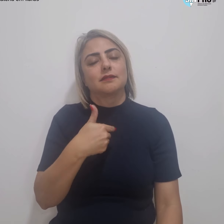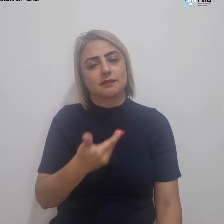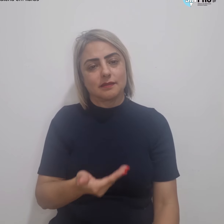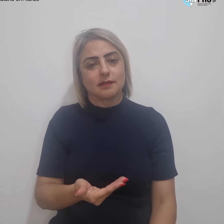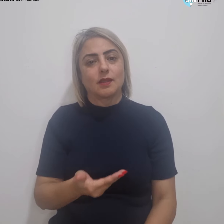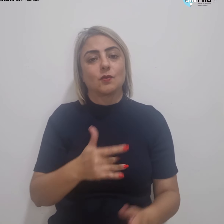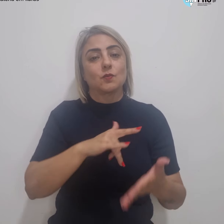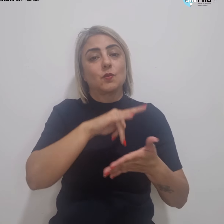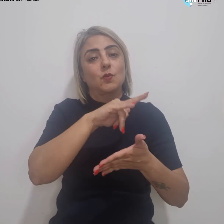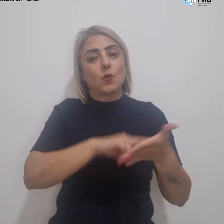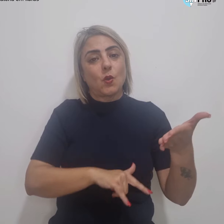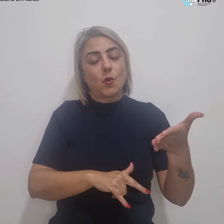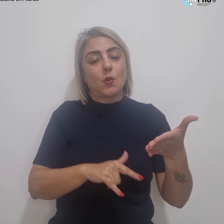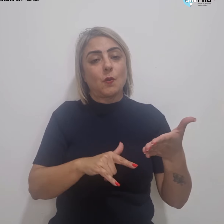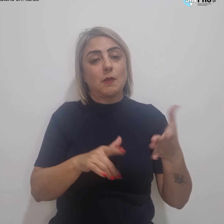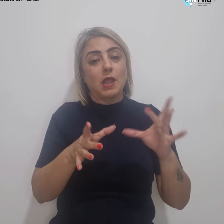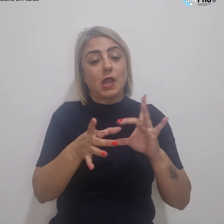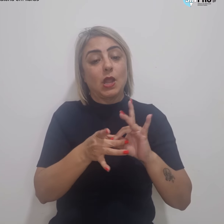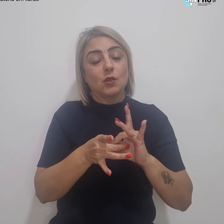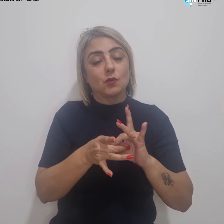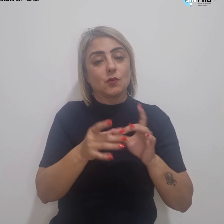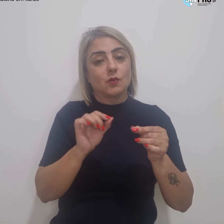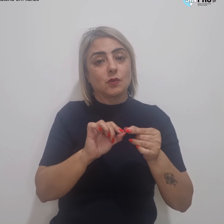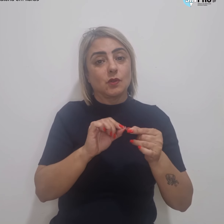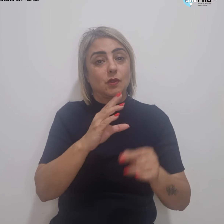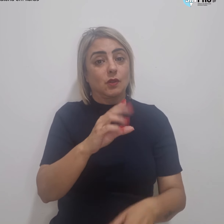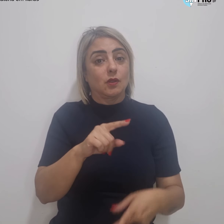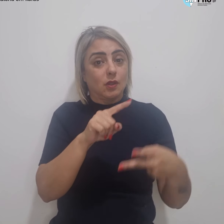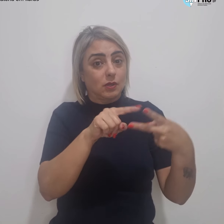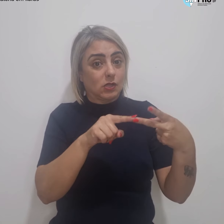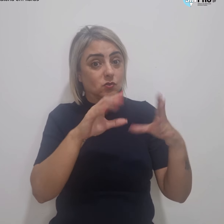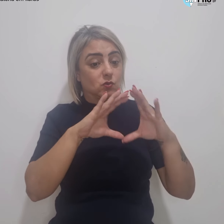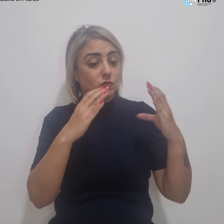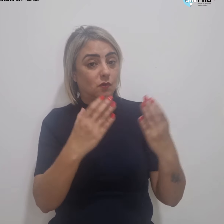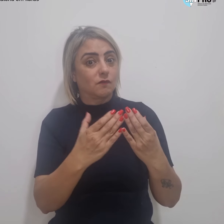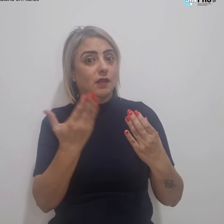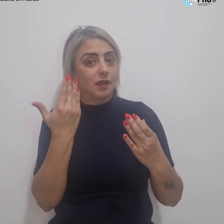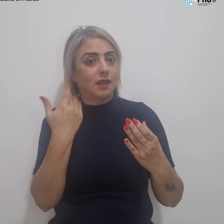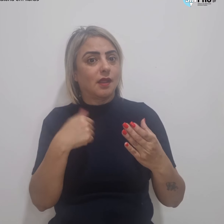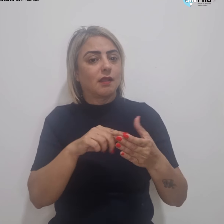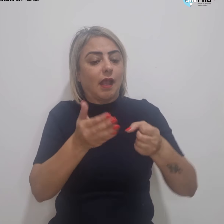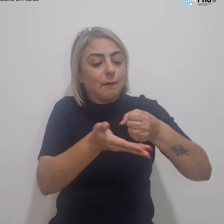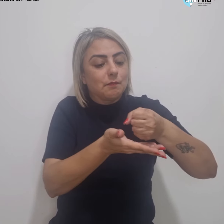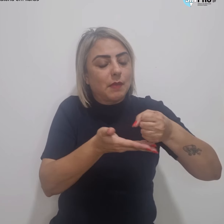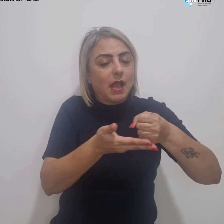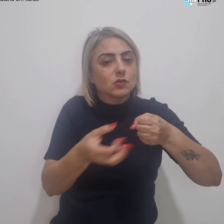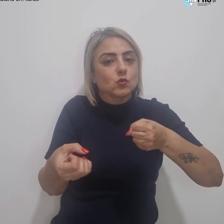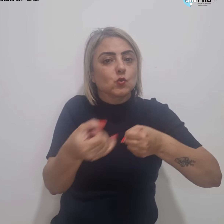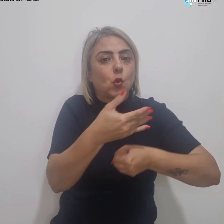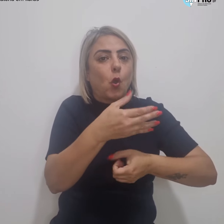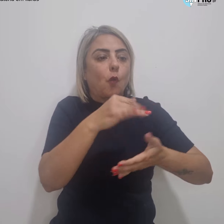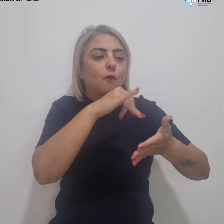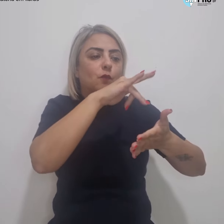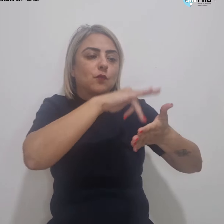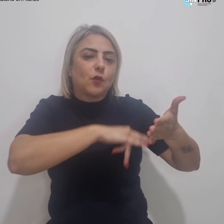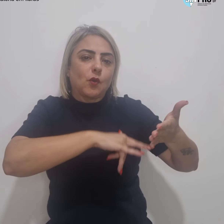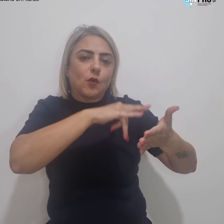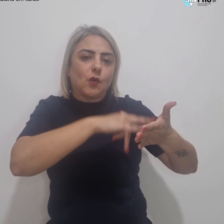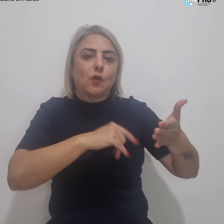documento unificado da CONAE e CONAP será a base do novo documento da CONAE.